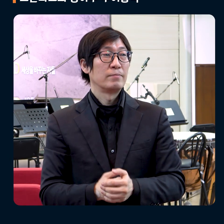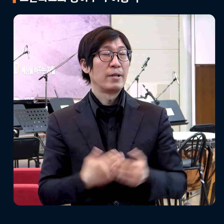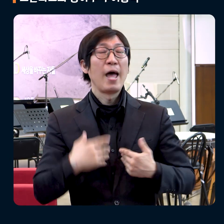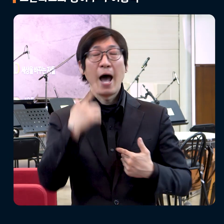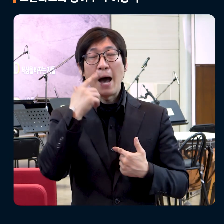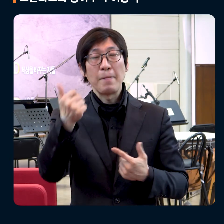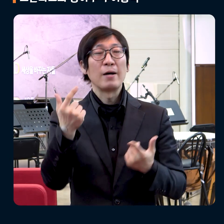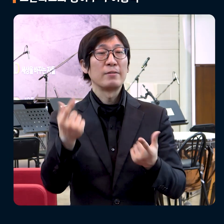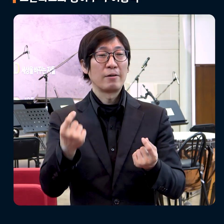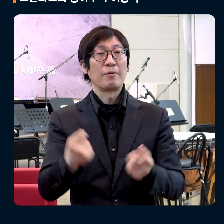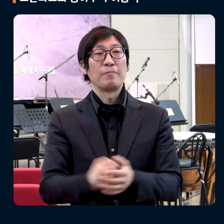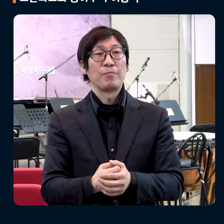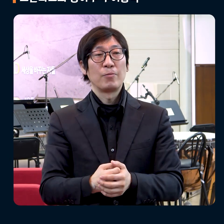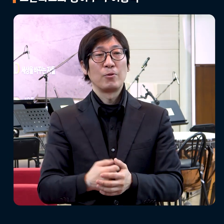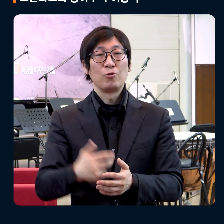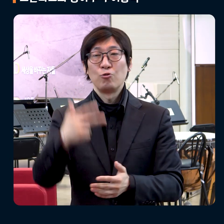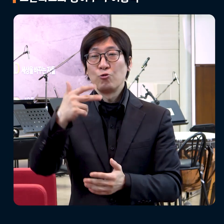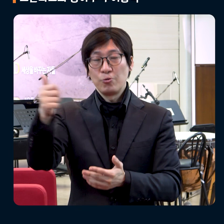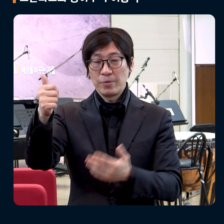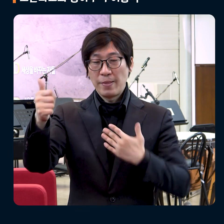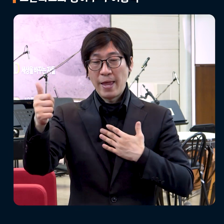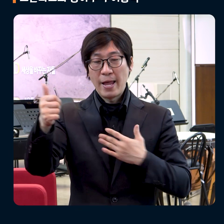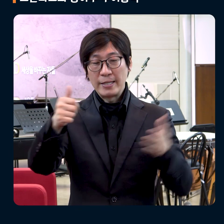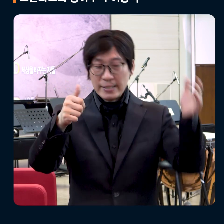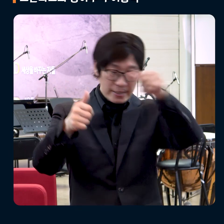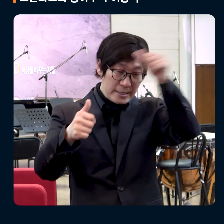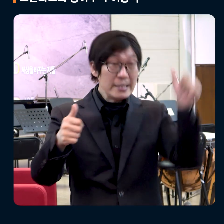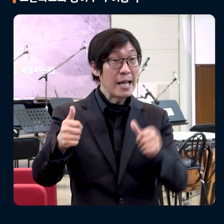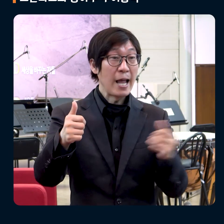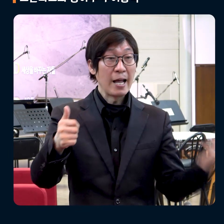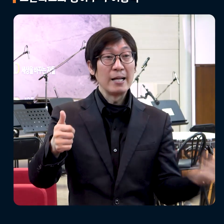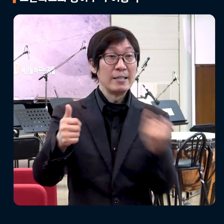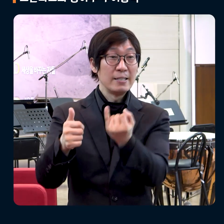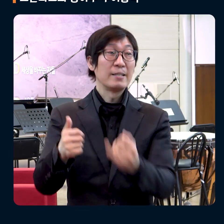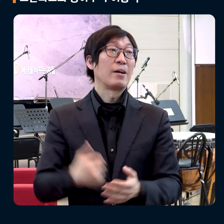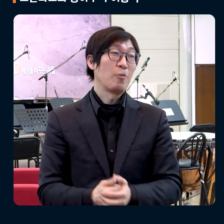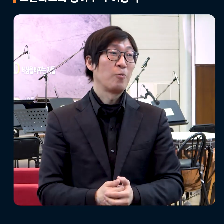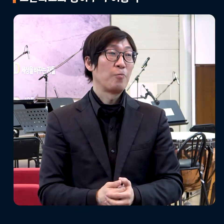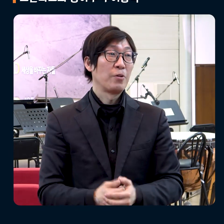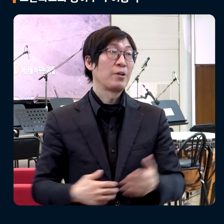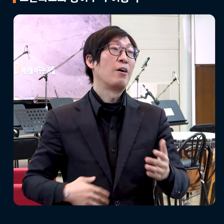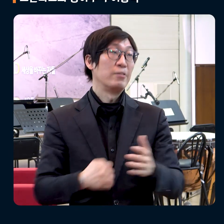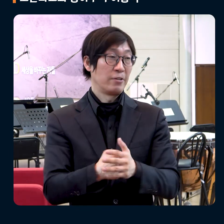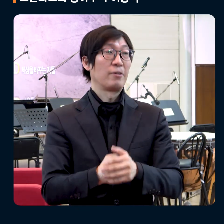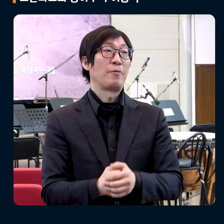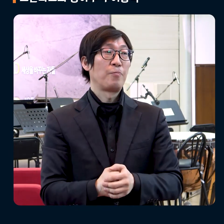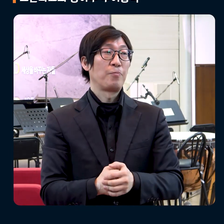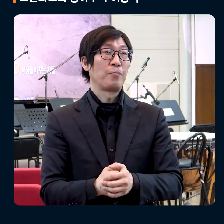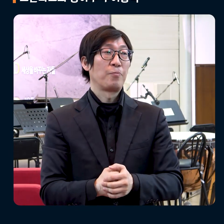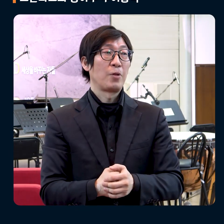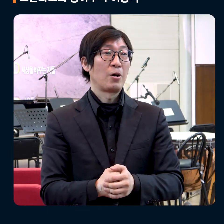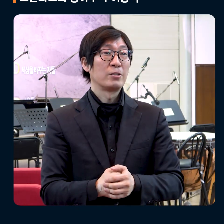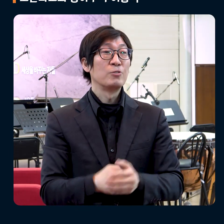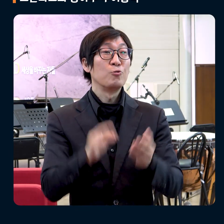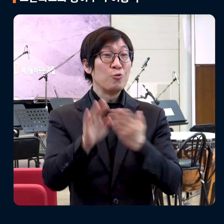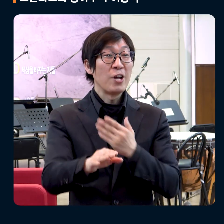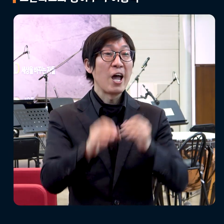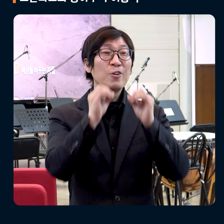나도 내 아버지처럼 주님께 내 인생을 드립니다. 여러분